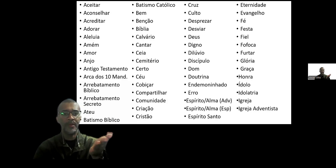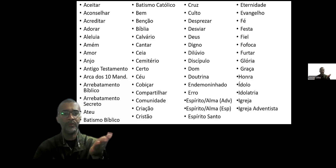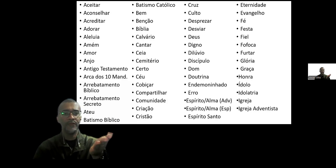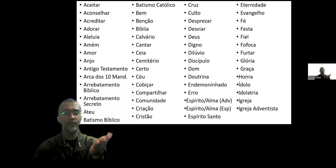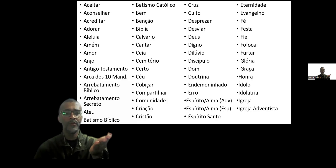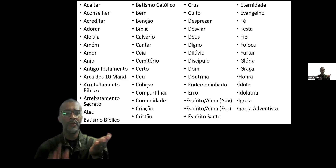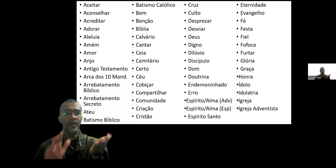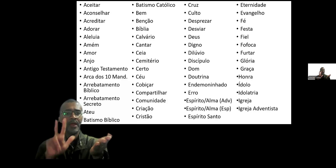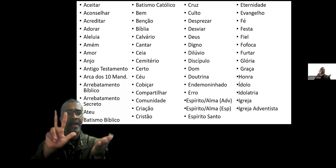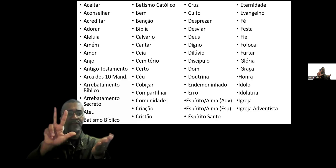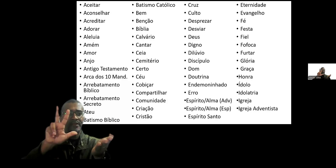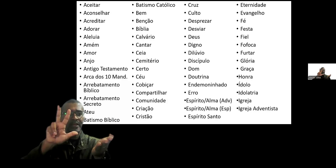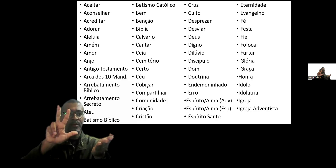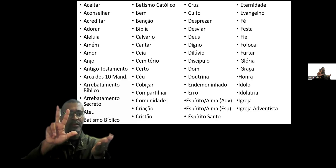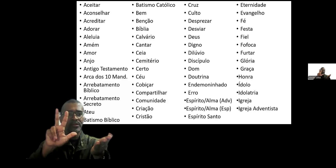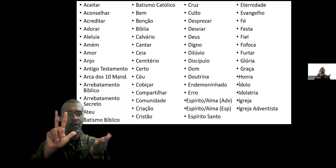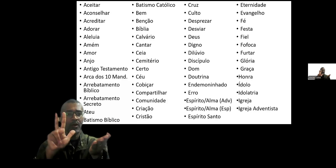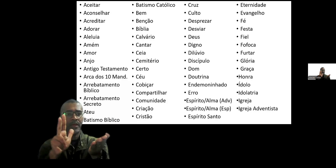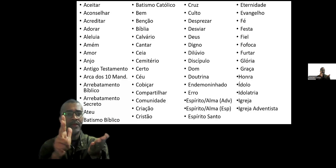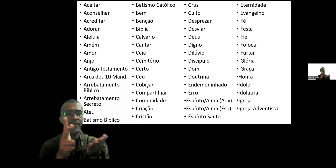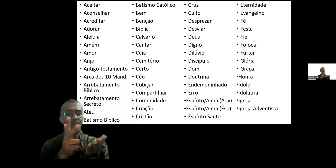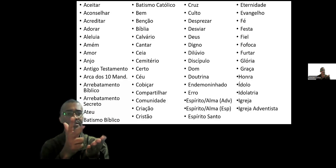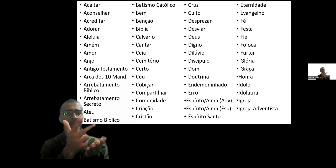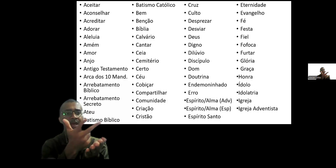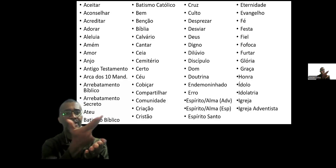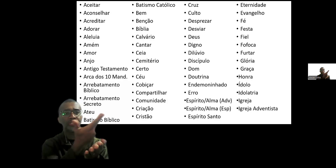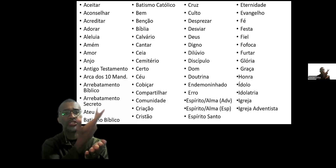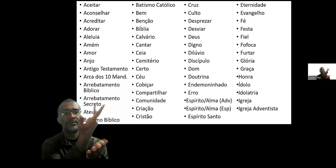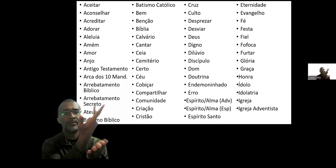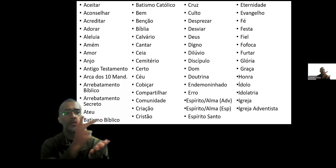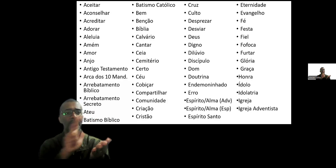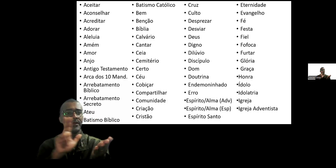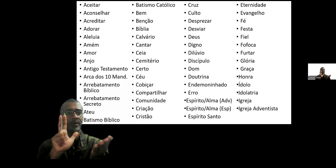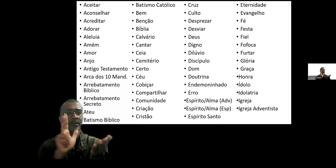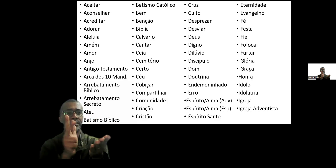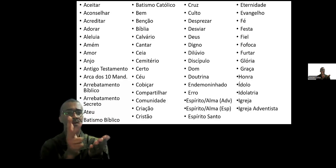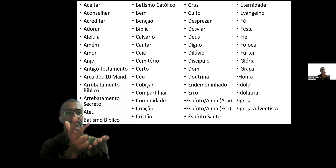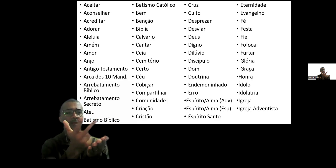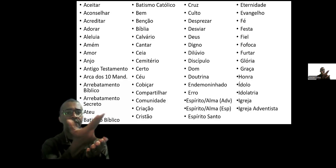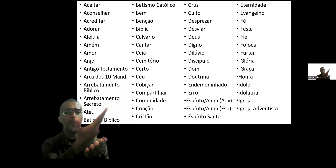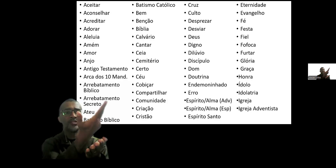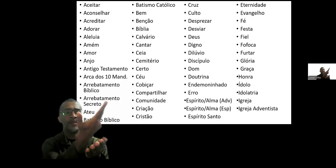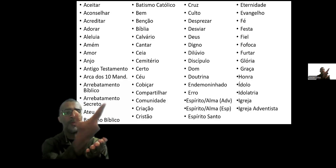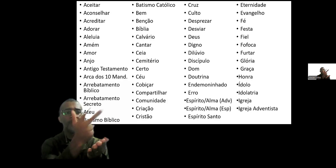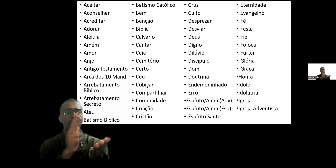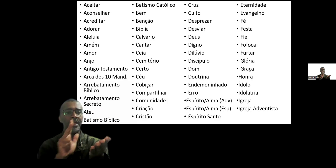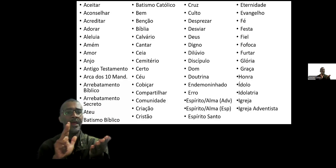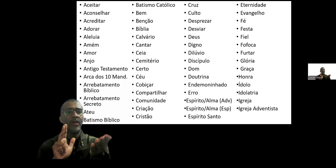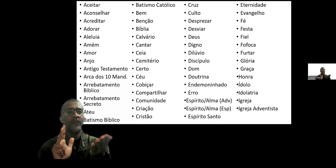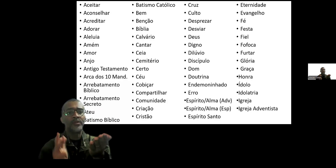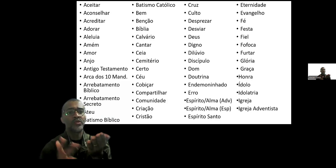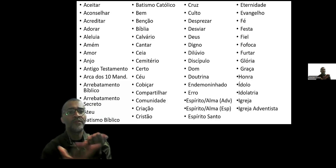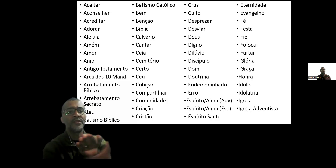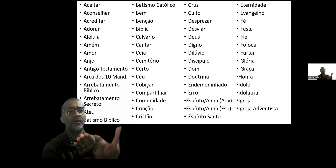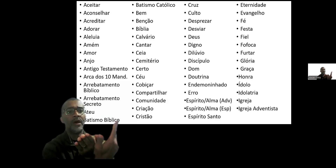Parte da Bíblia, o livro. Aí você vai fazer com a mão assim, ó, e vai fazer a chama na frente da Bíblia, tá?